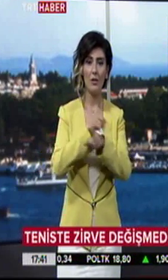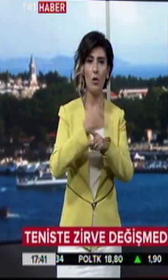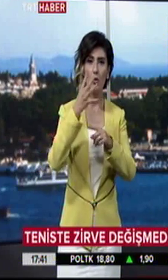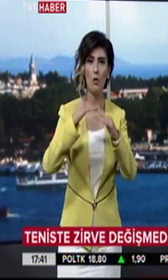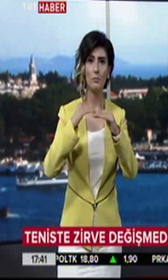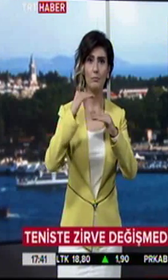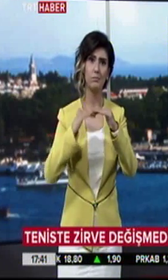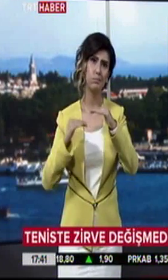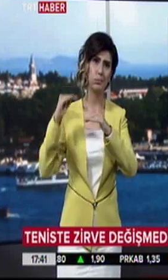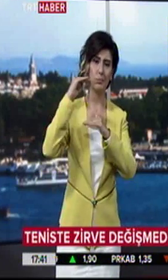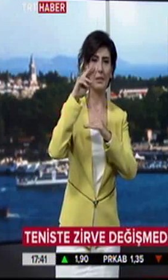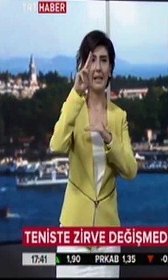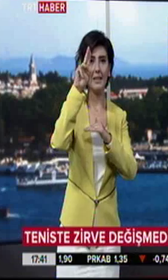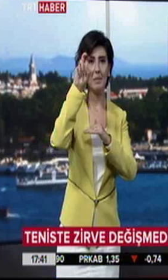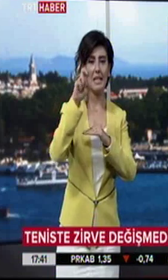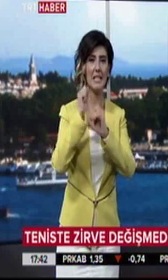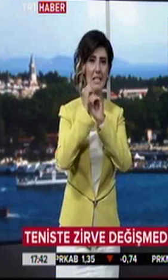yükselerek 78. sıraya çıktı.